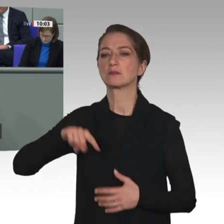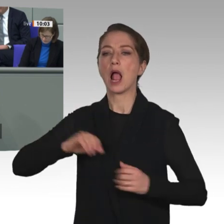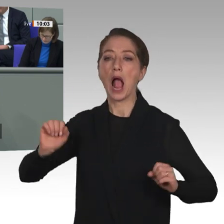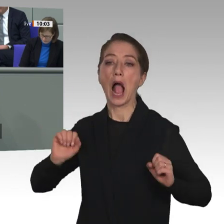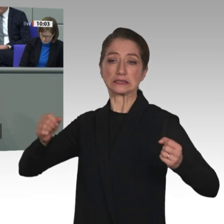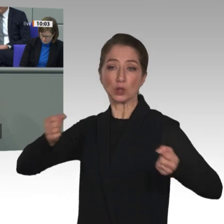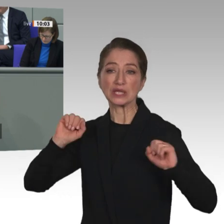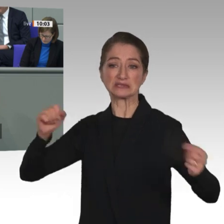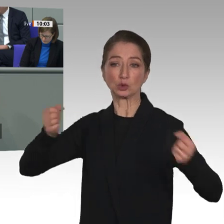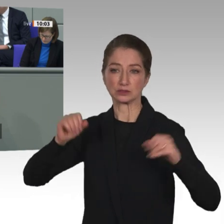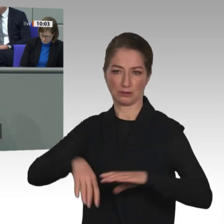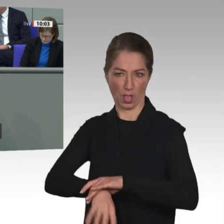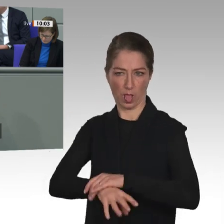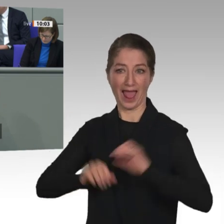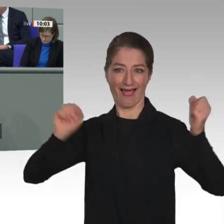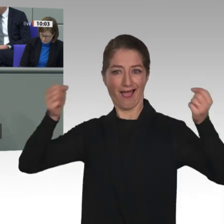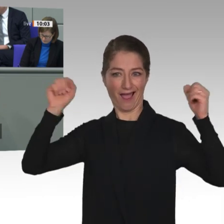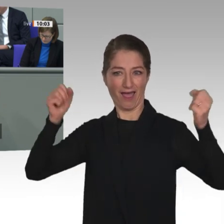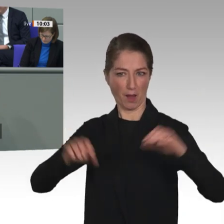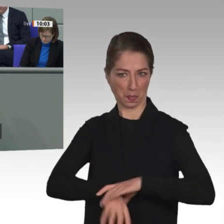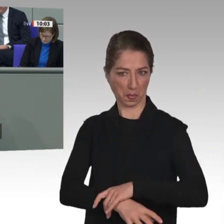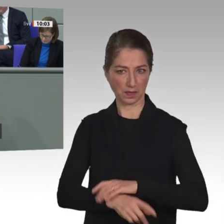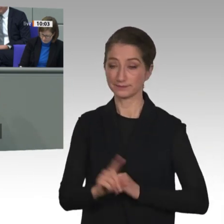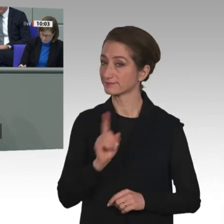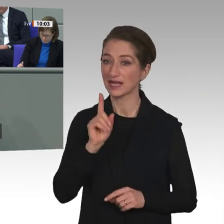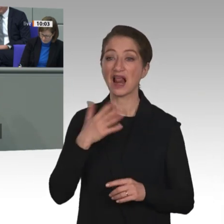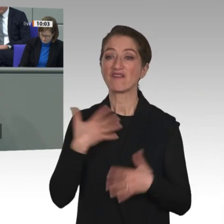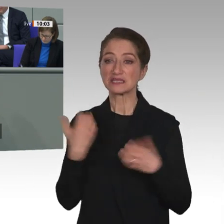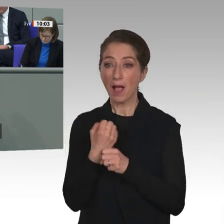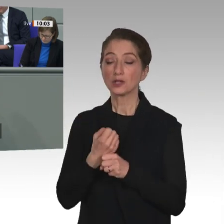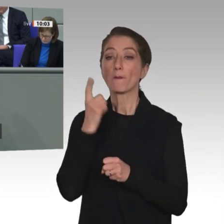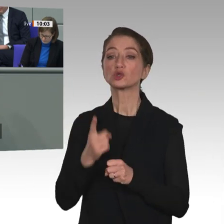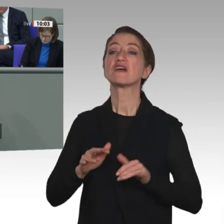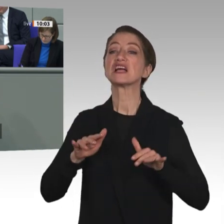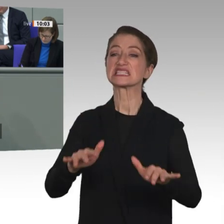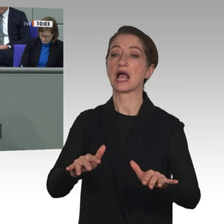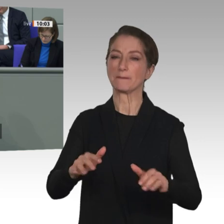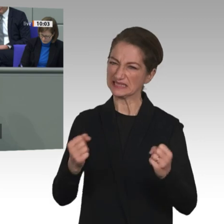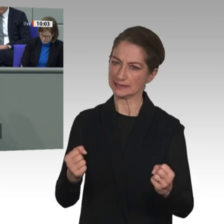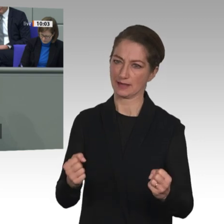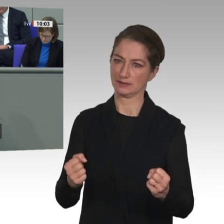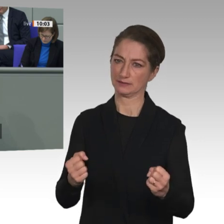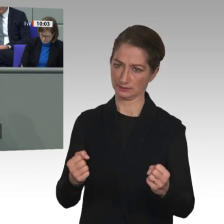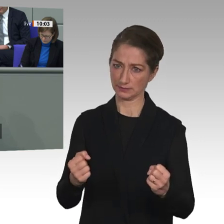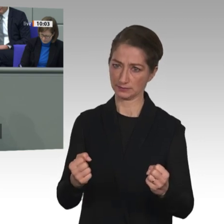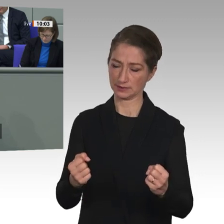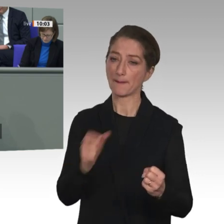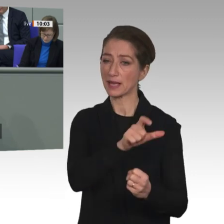veranstalten, sondern wirksame Maßnahmen, die den Menschen helfen. Und dieses